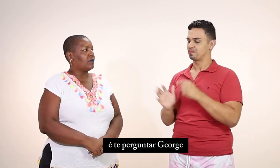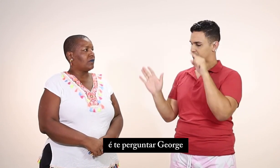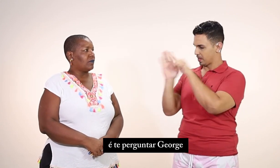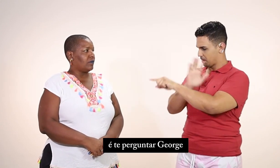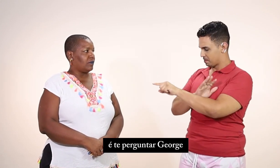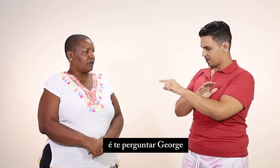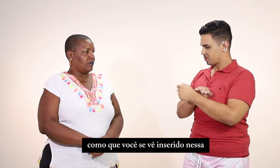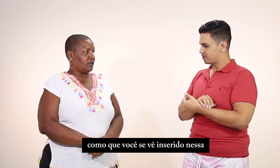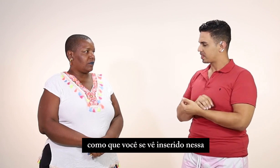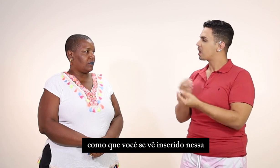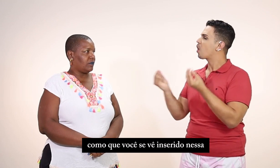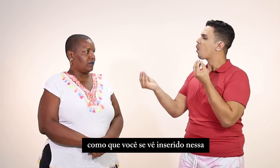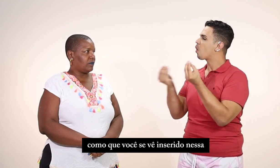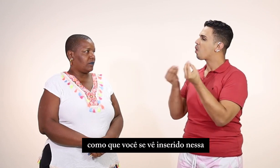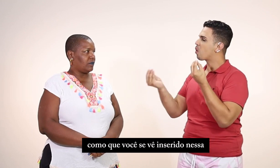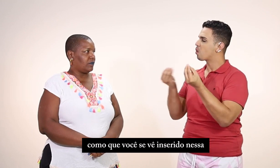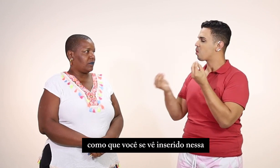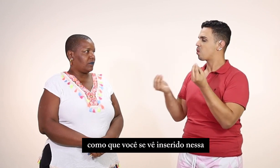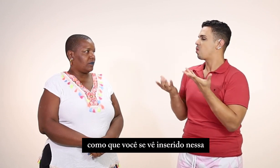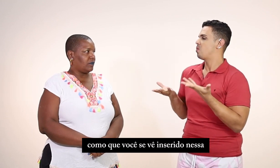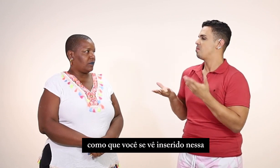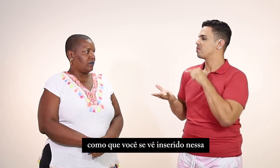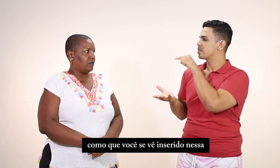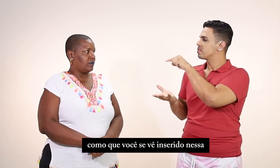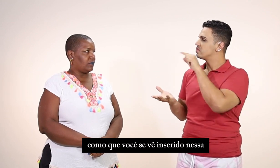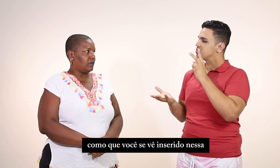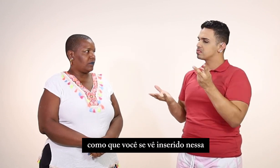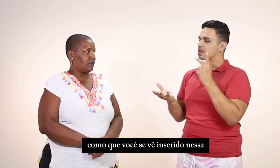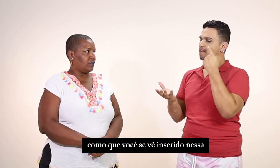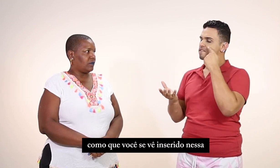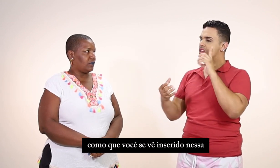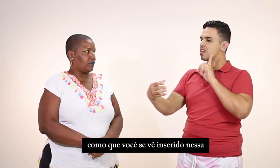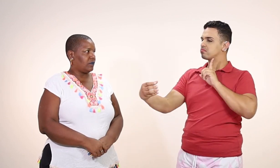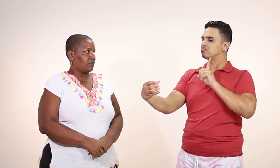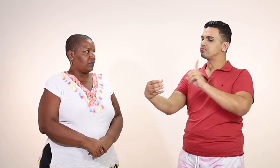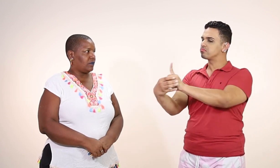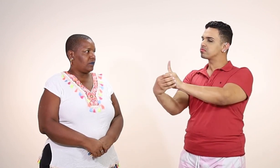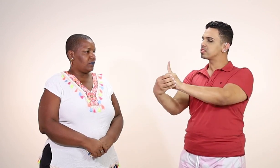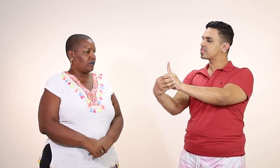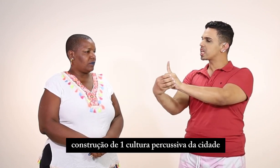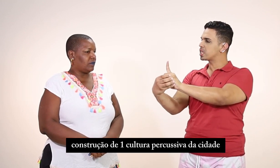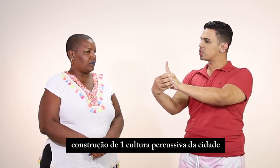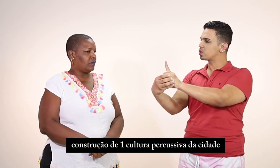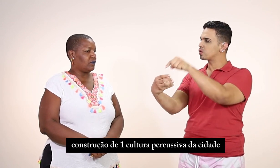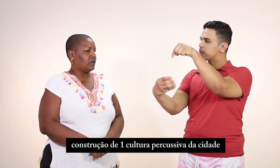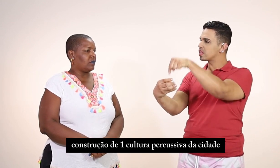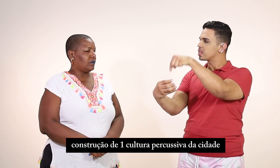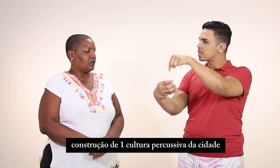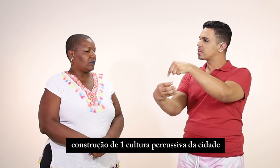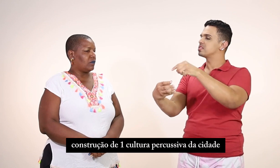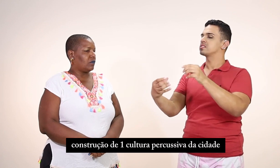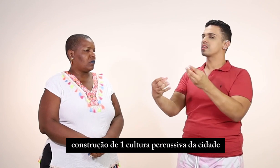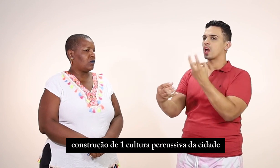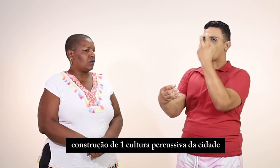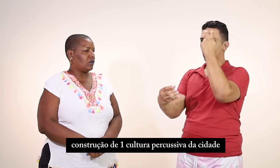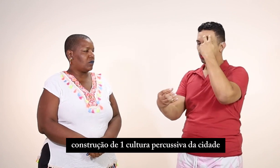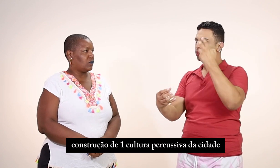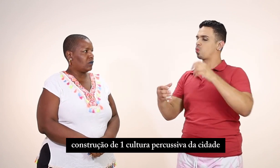perguntar, Jorge, como que você se vê inserido nessa construção de uma cultura percussiva da